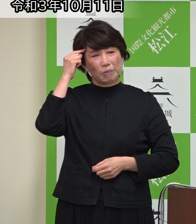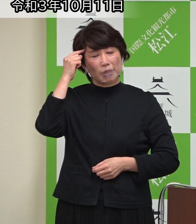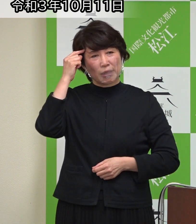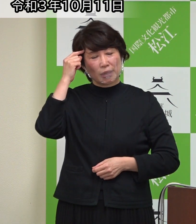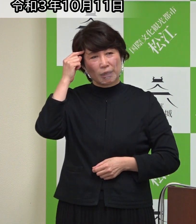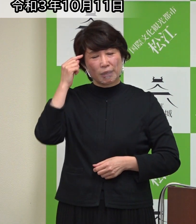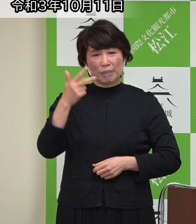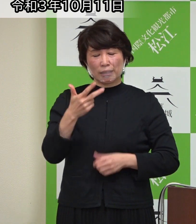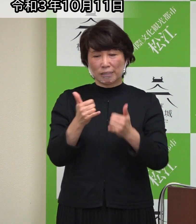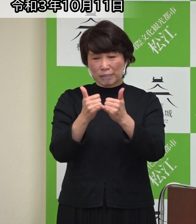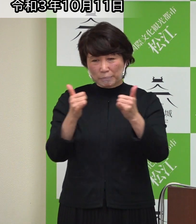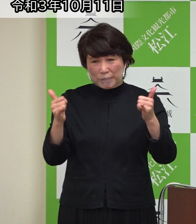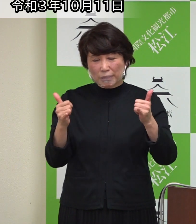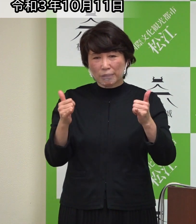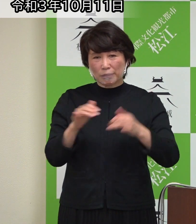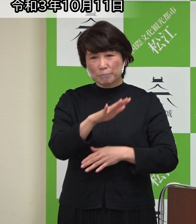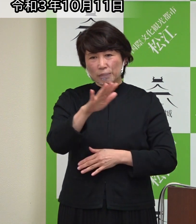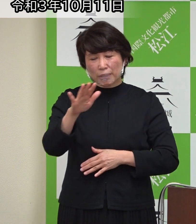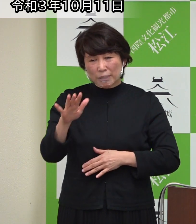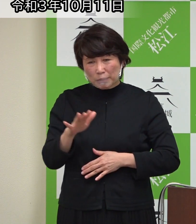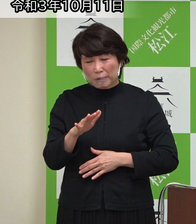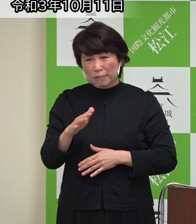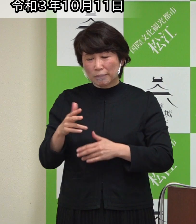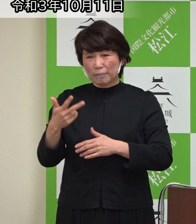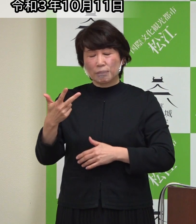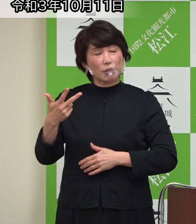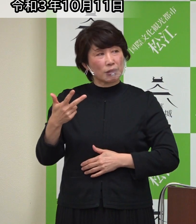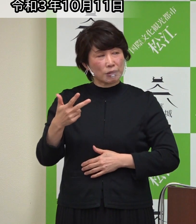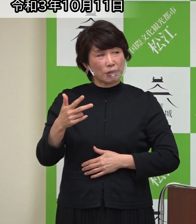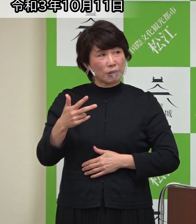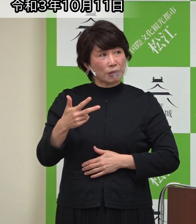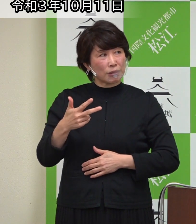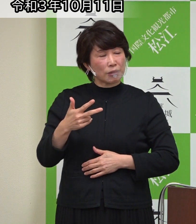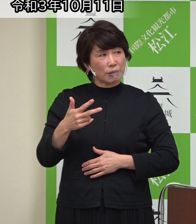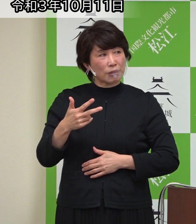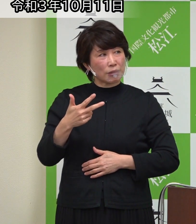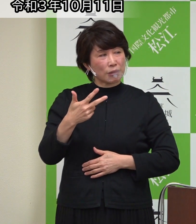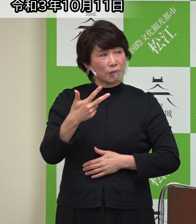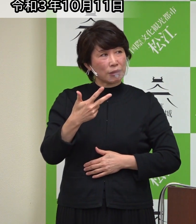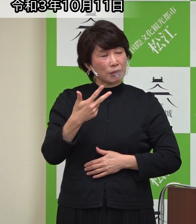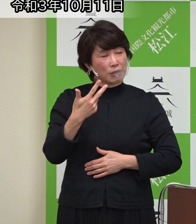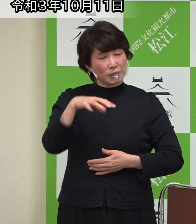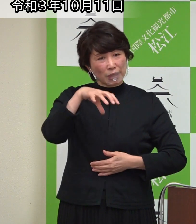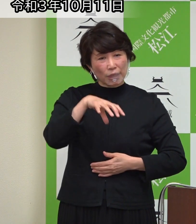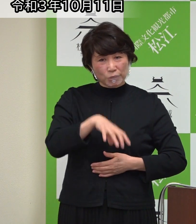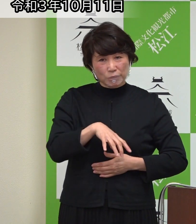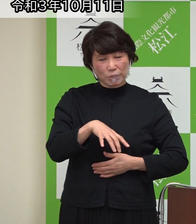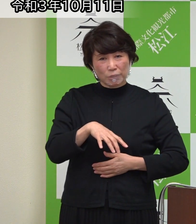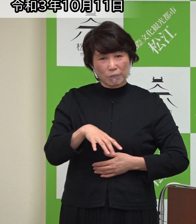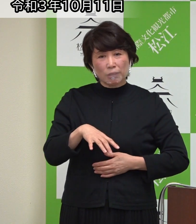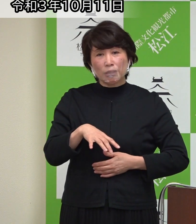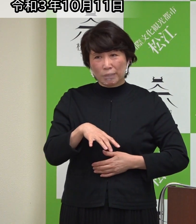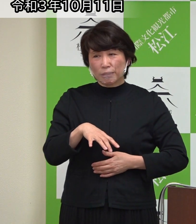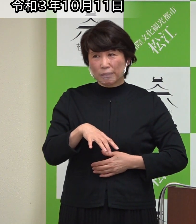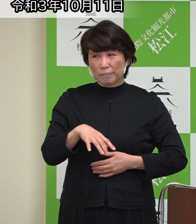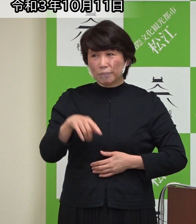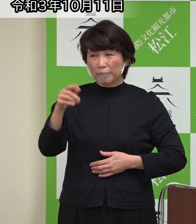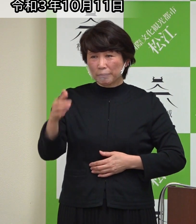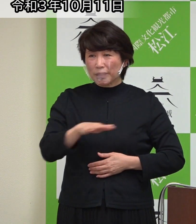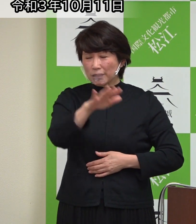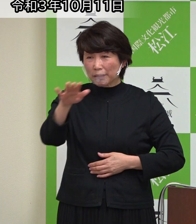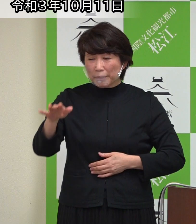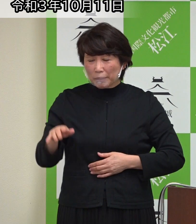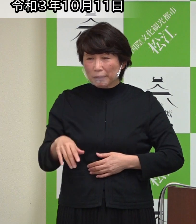役所の間にも立っていただいてますし、世の中のこと本当によくしてらっしゃるので、ぜひちょっといろいろこういう形で教えていただきたいです